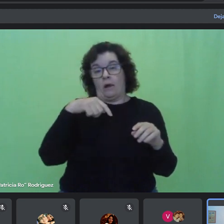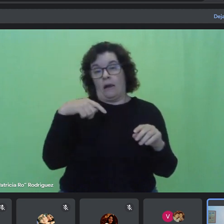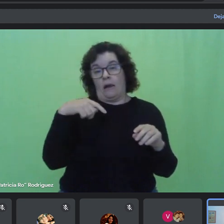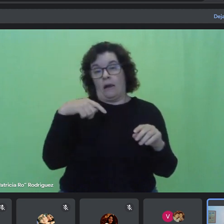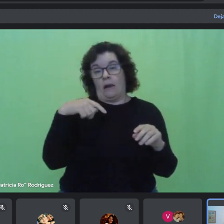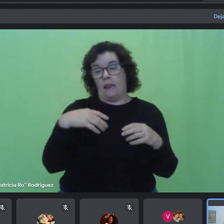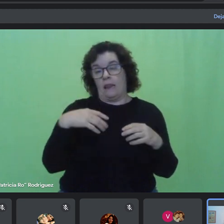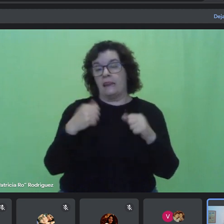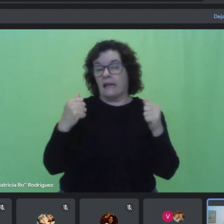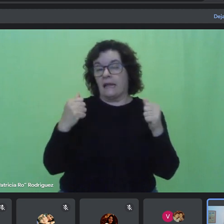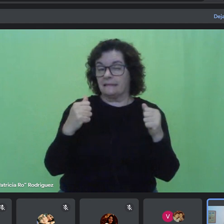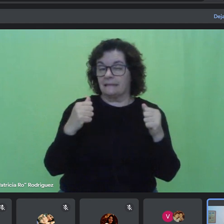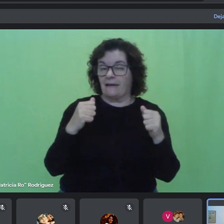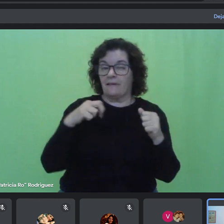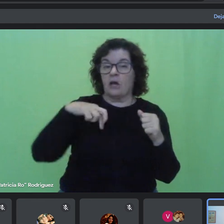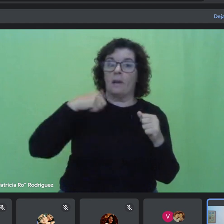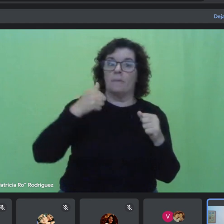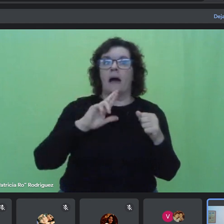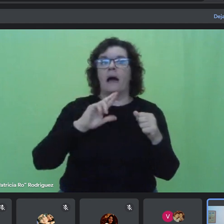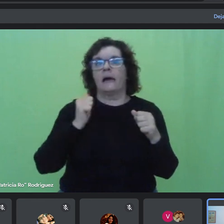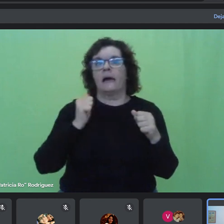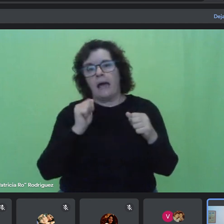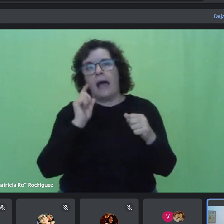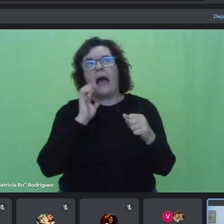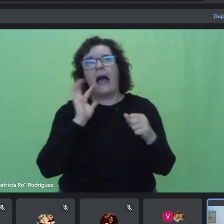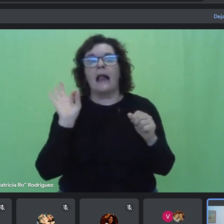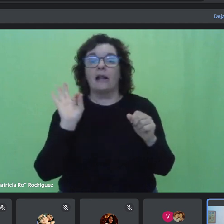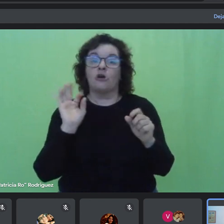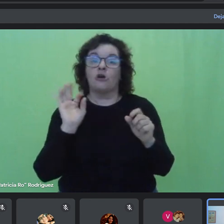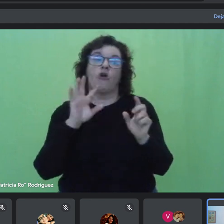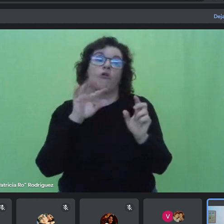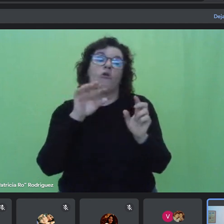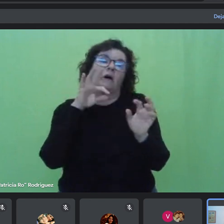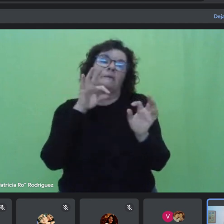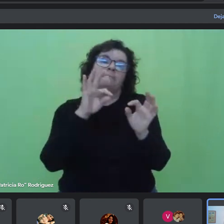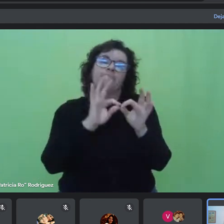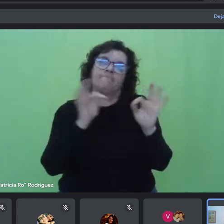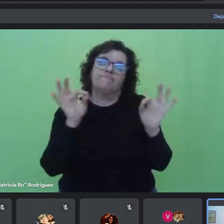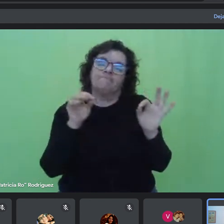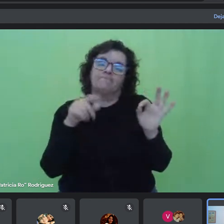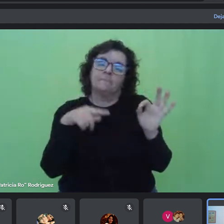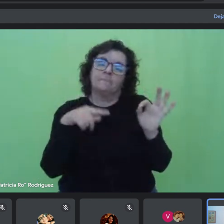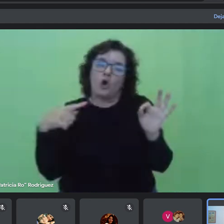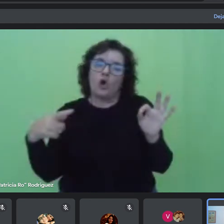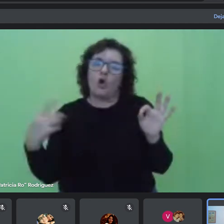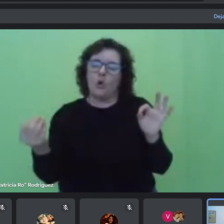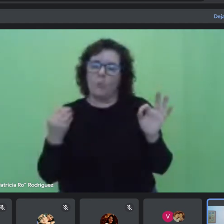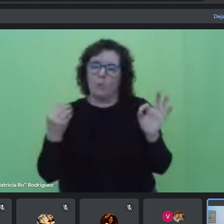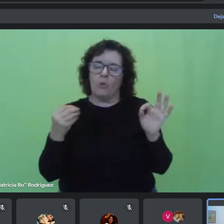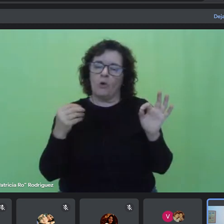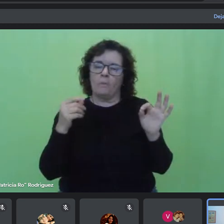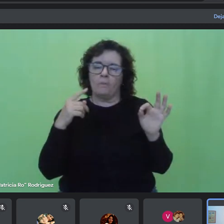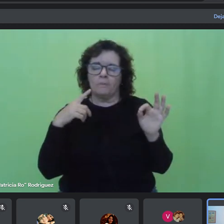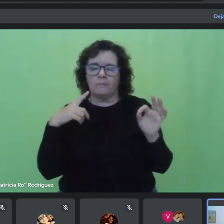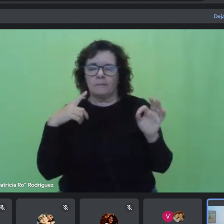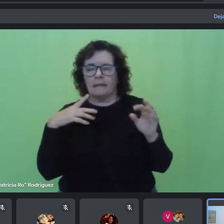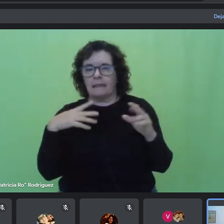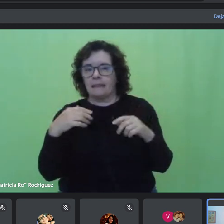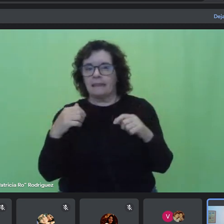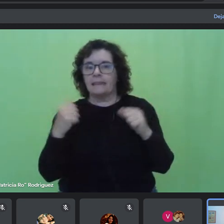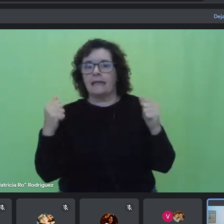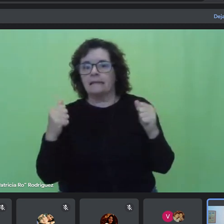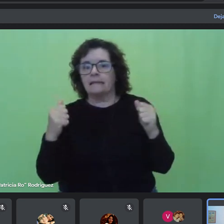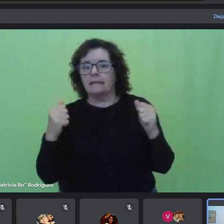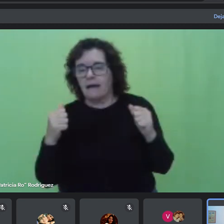otro, ¿para qué? Para, seguimos ahí. Entonces, el desafío es aprovechar la agencia humana